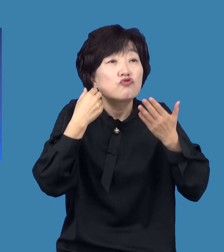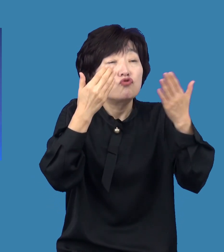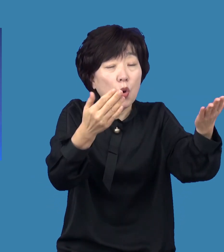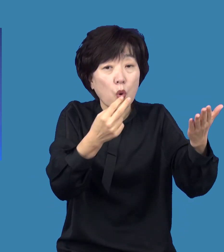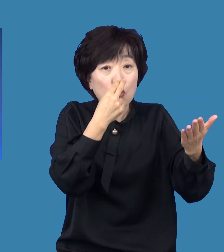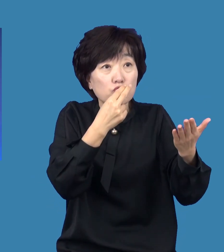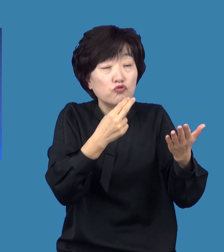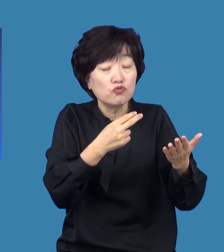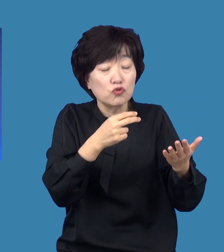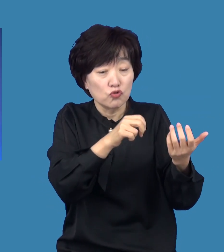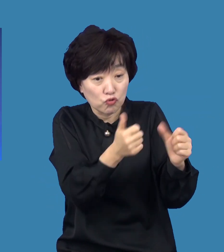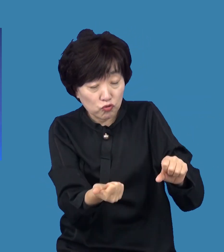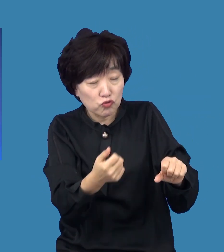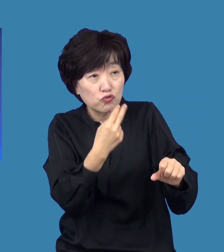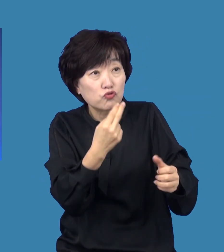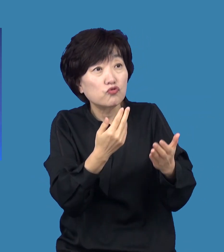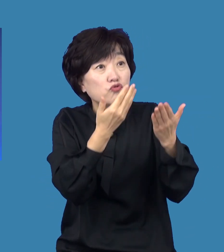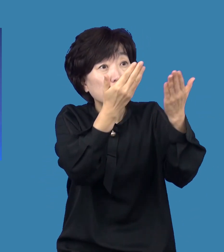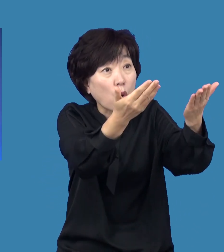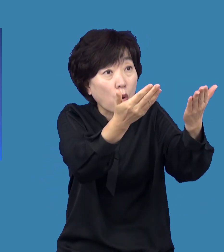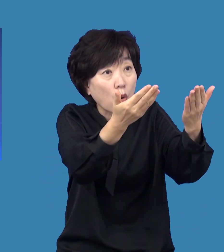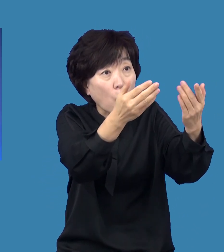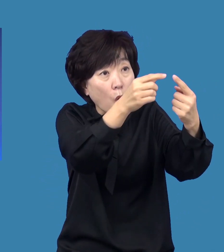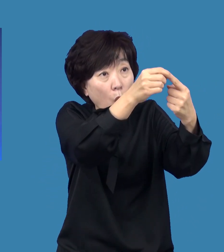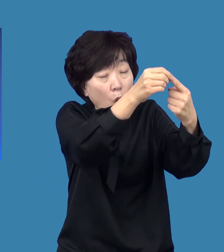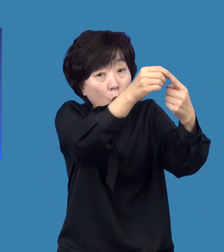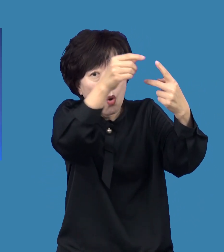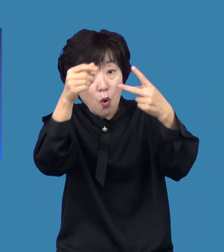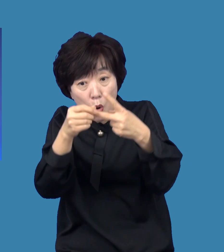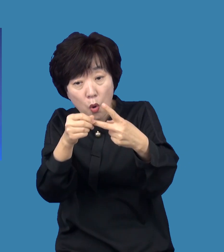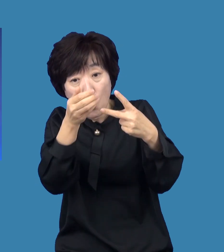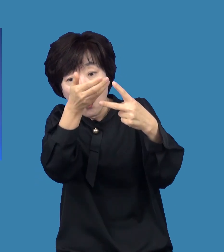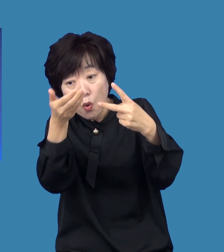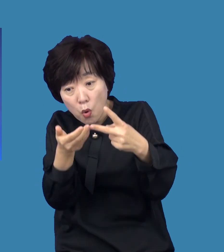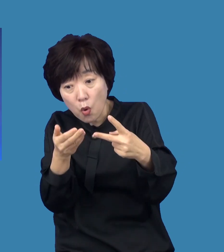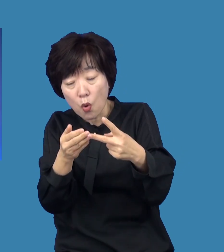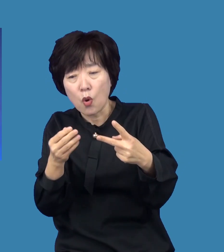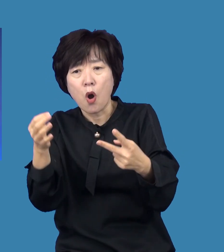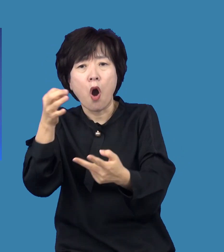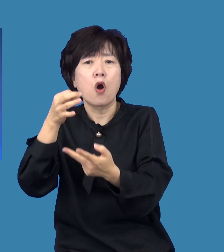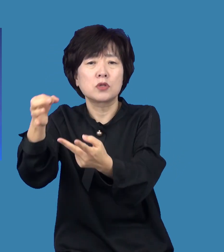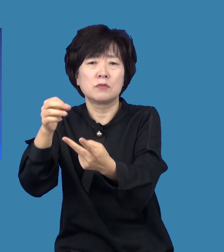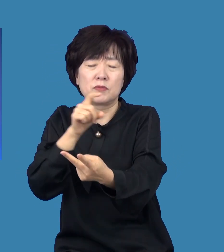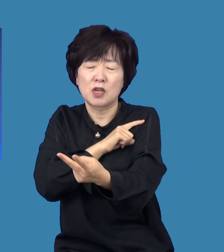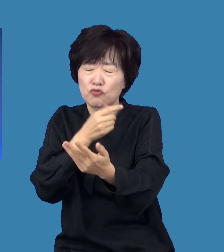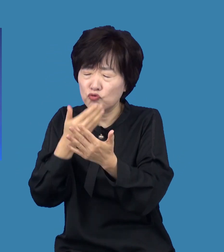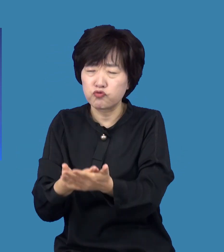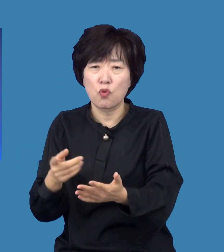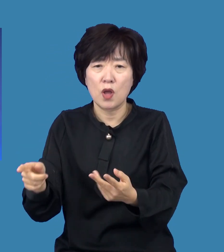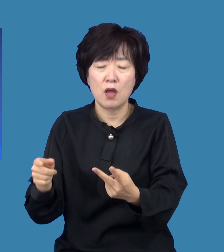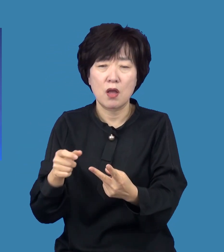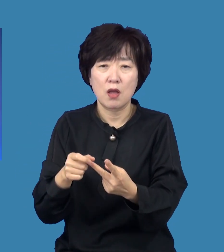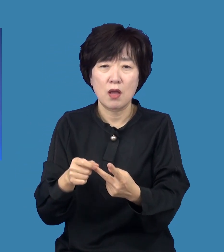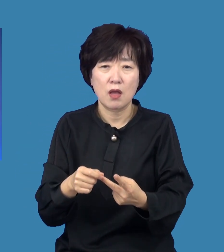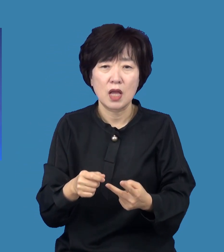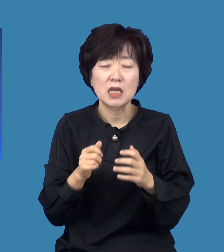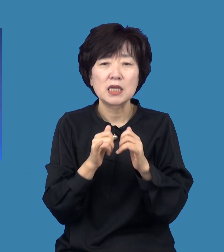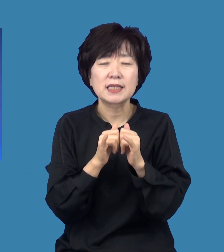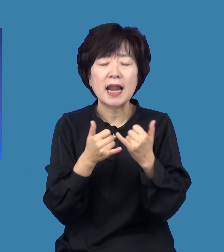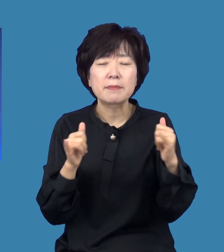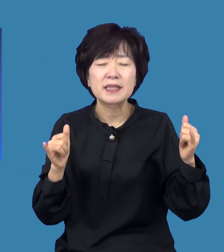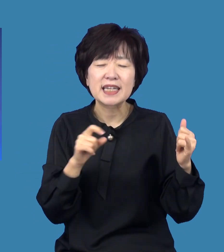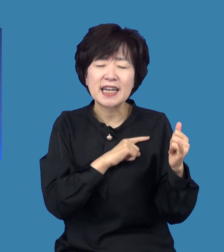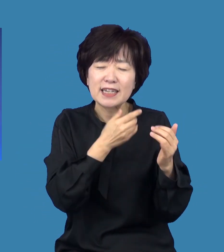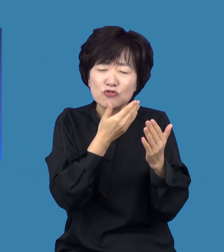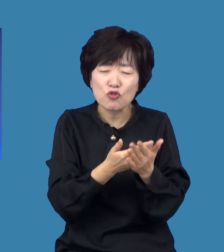다음으로 영적인 행위가 저는 헌금이 아닐까 해요. 왜냐하면 사람들이 제일 중요하게 생각하는 건 넘버 원, 투가 뭔가 생각해 보세요.